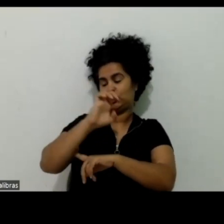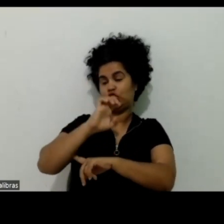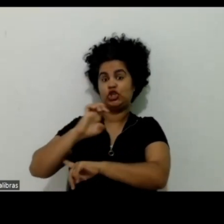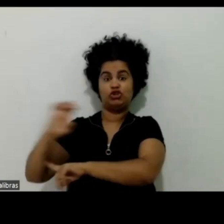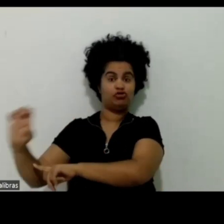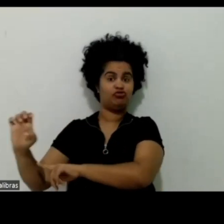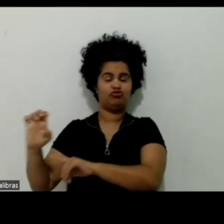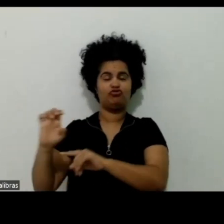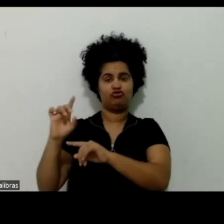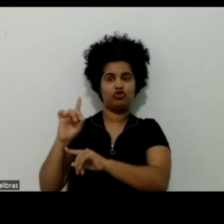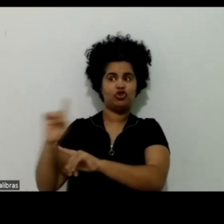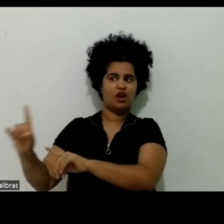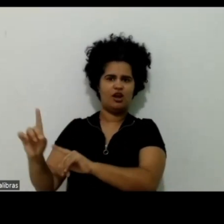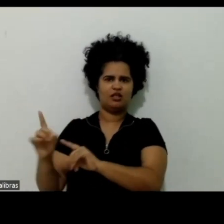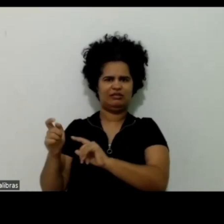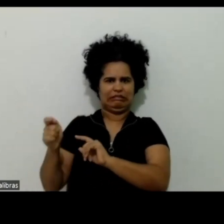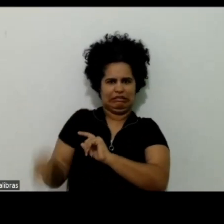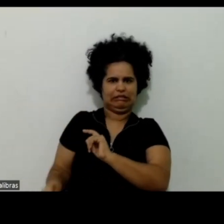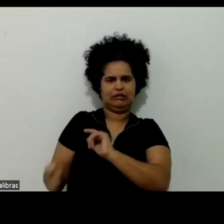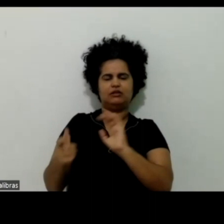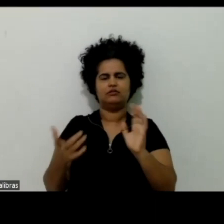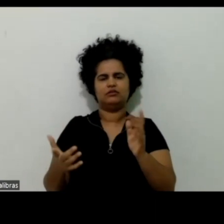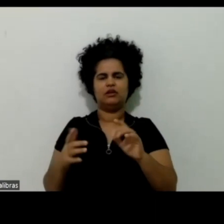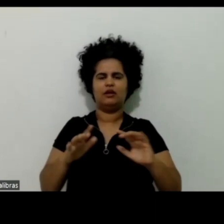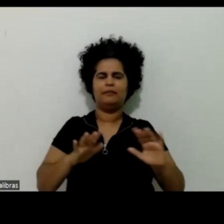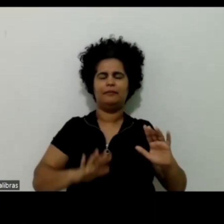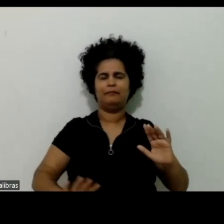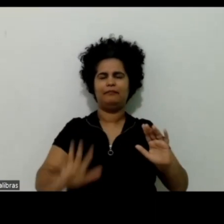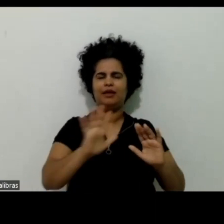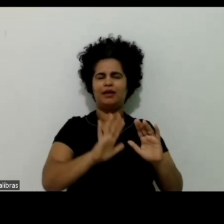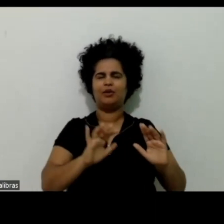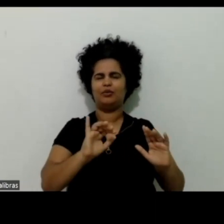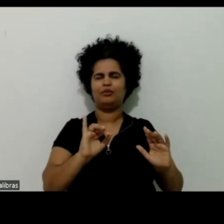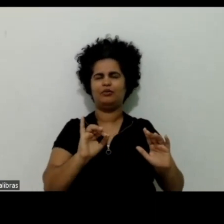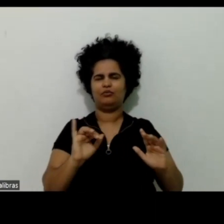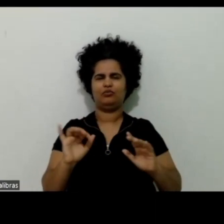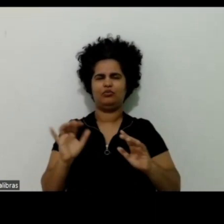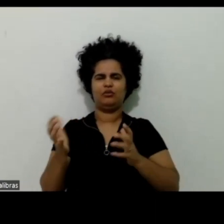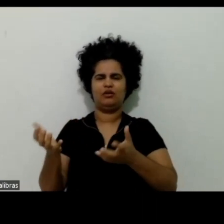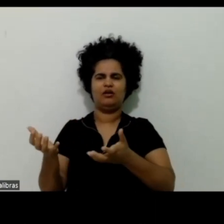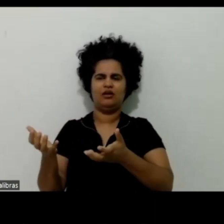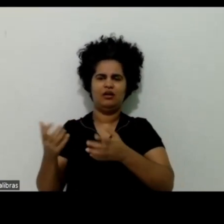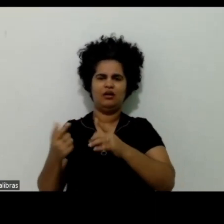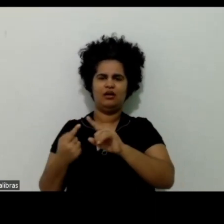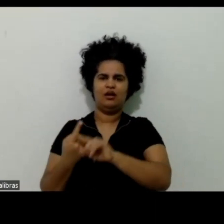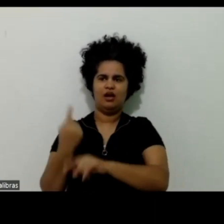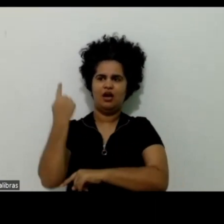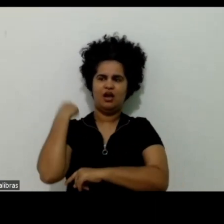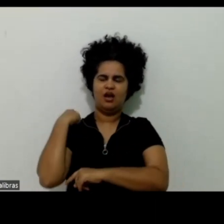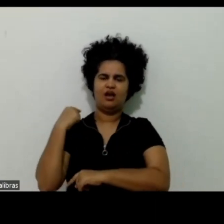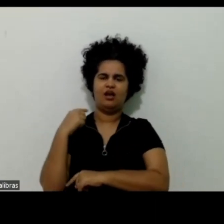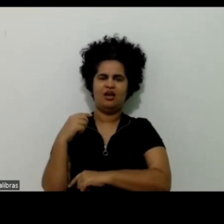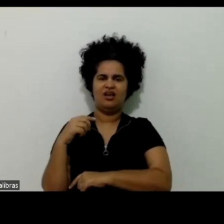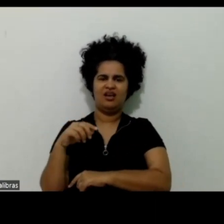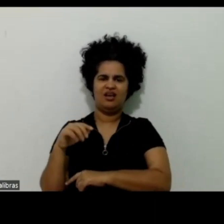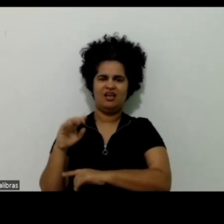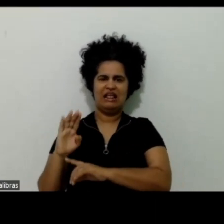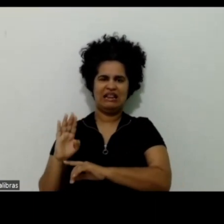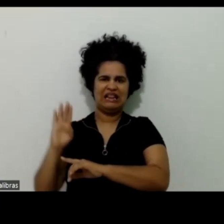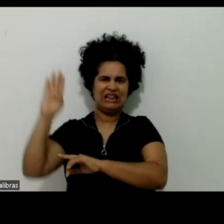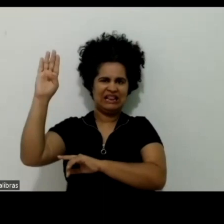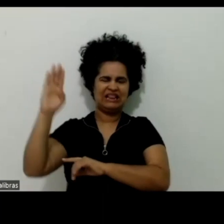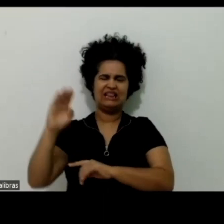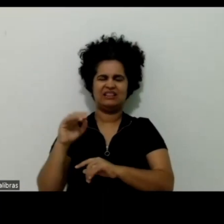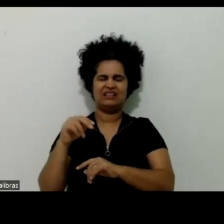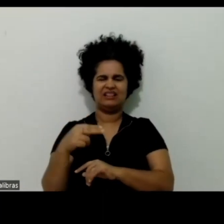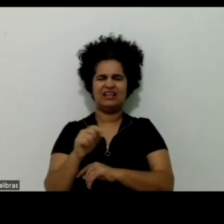do último neoliberalismo, né, pautado, né, na própria ideia de um nazifascismo no Brasil, como alguns, né, estudiosos vão